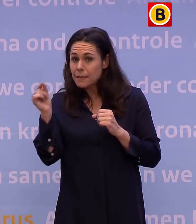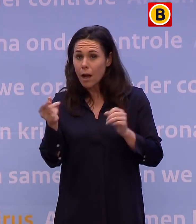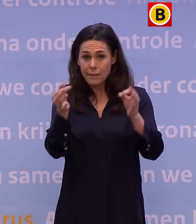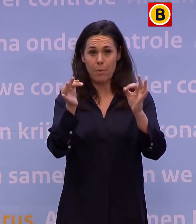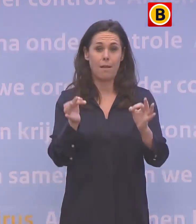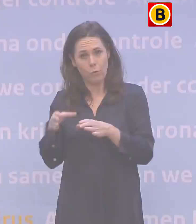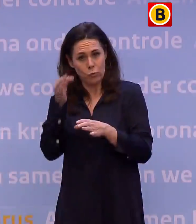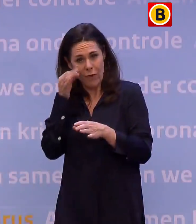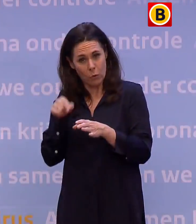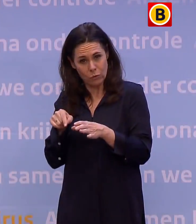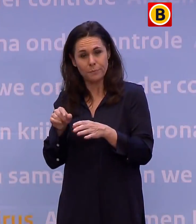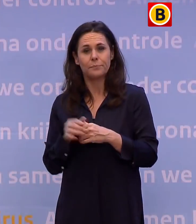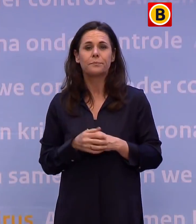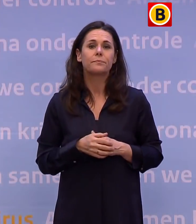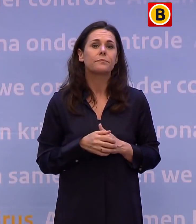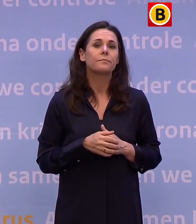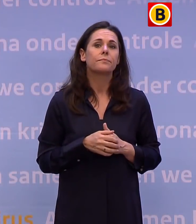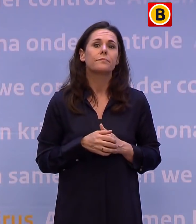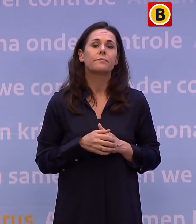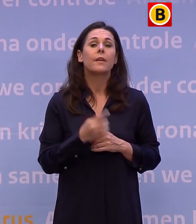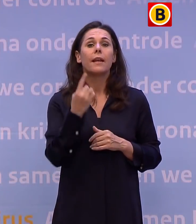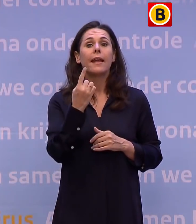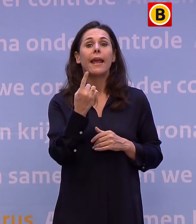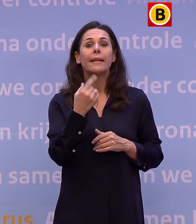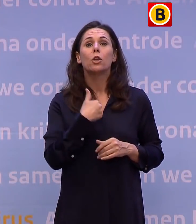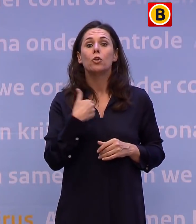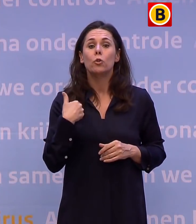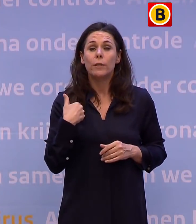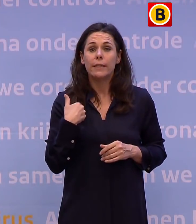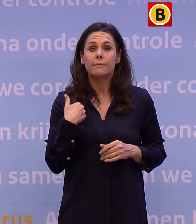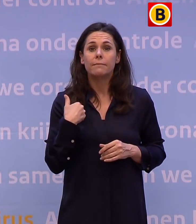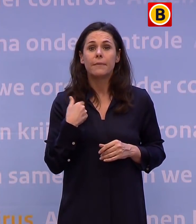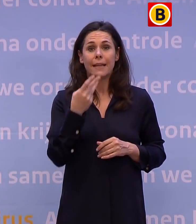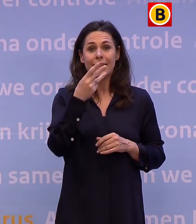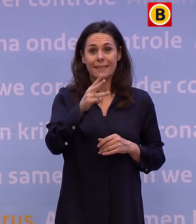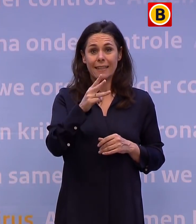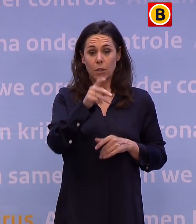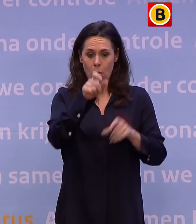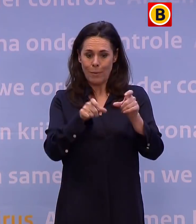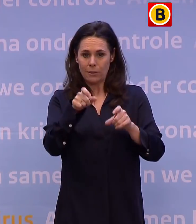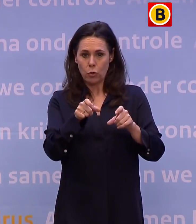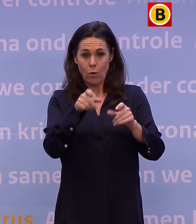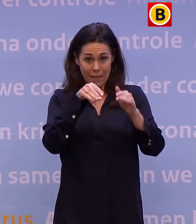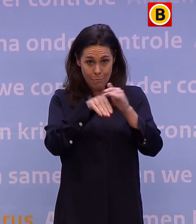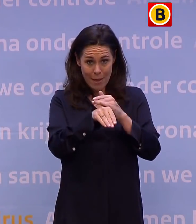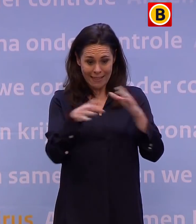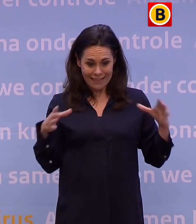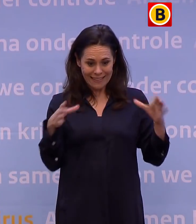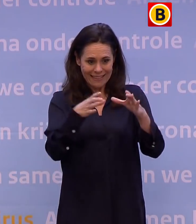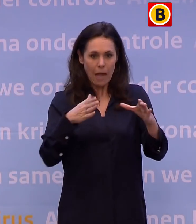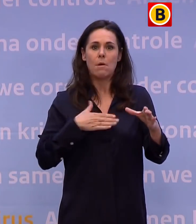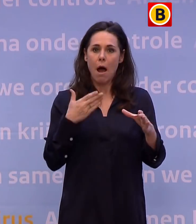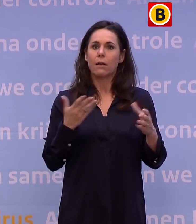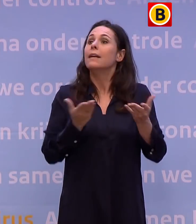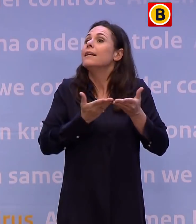iedereen die het betreft. Per 1 juni zijn samenkomsten van 30 personen binnen toegestaan in alle gebouwen